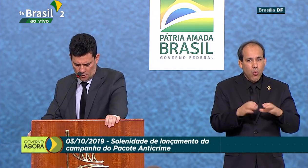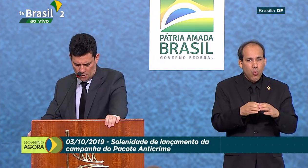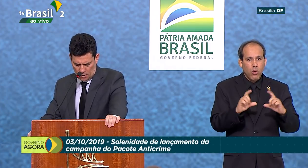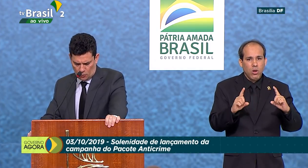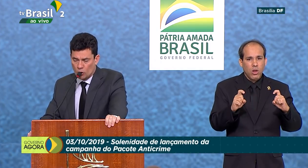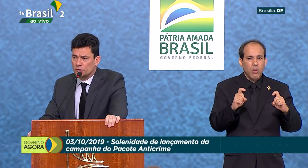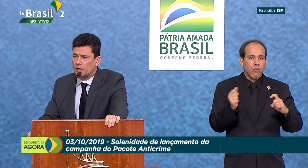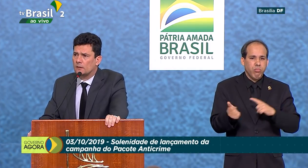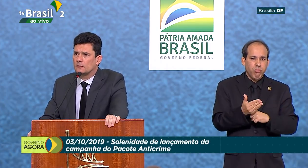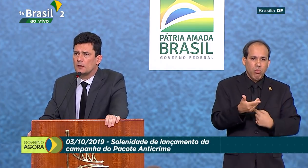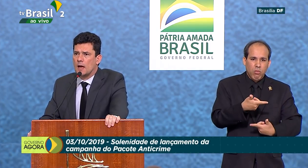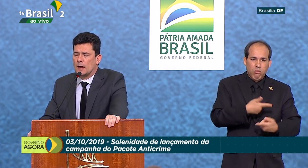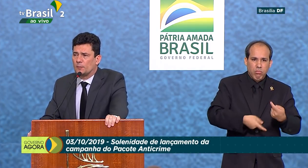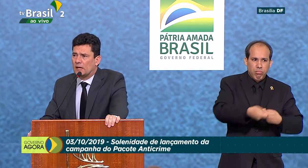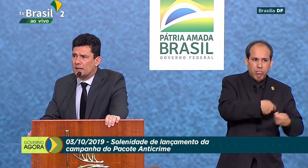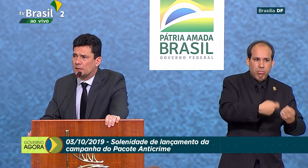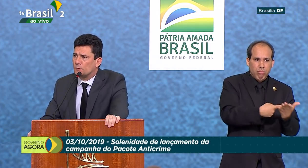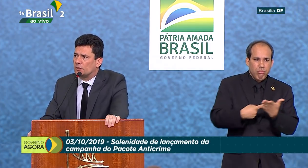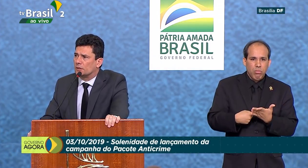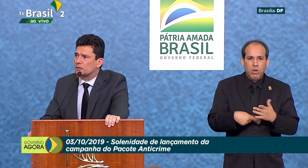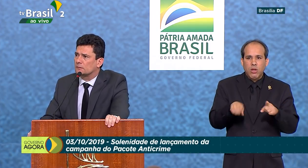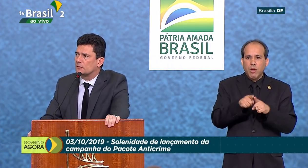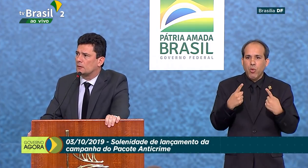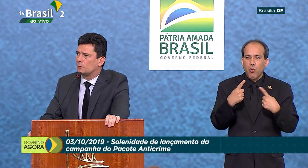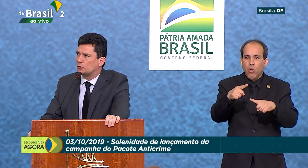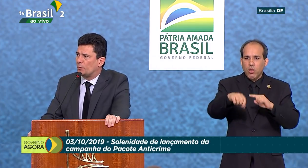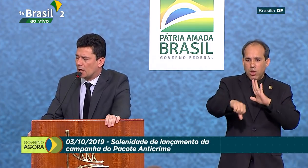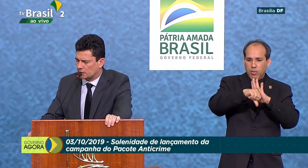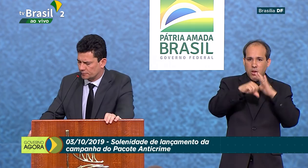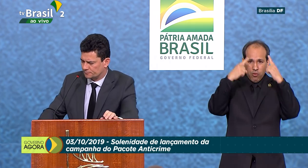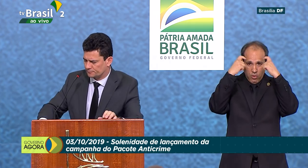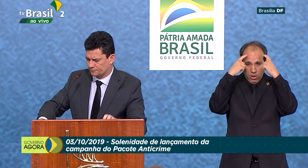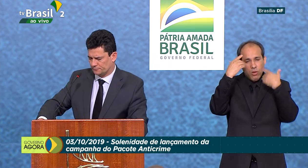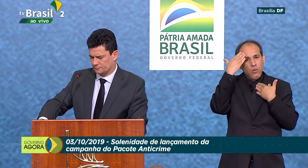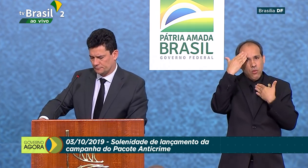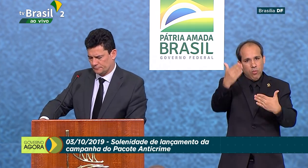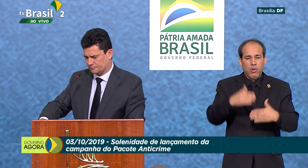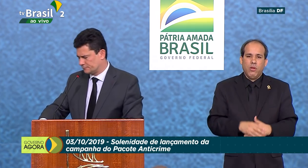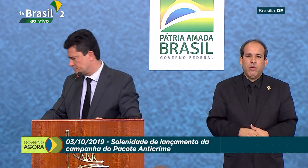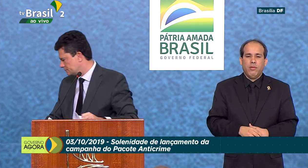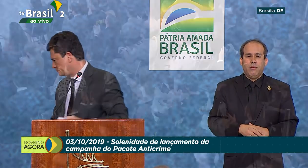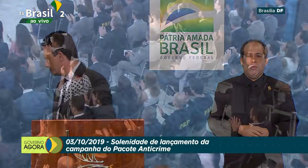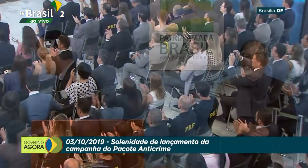organizado e contra a criminalidade violenta. Muito obrigado.